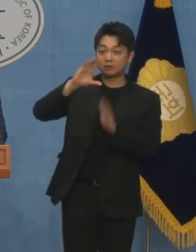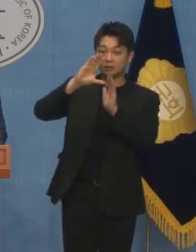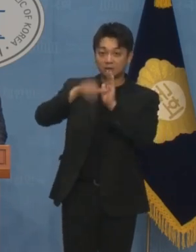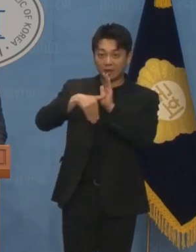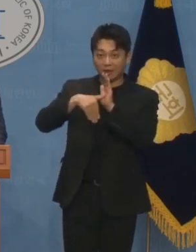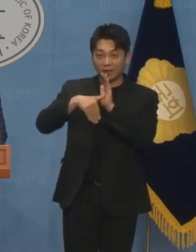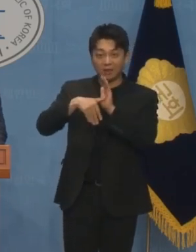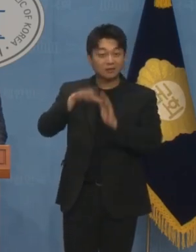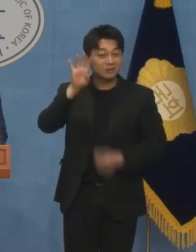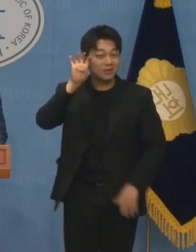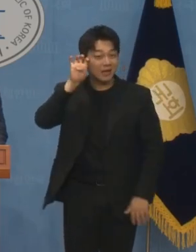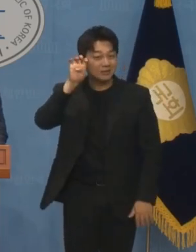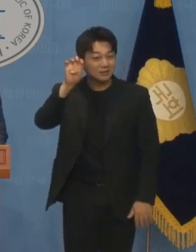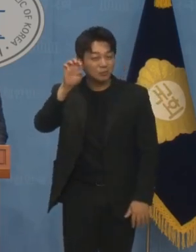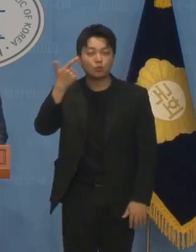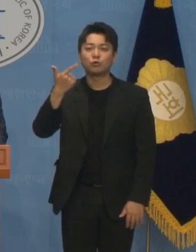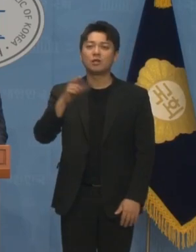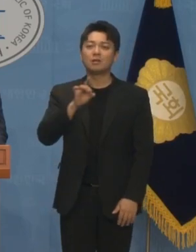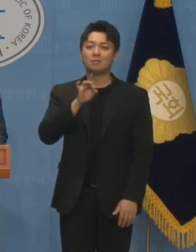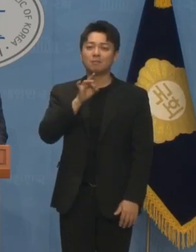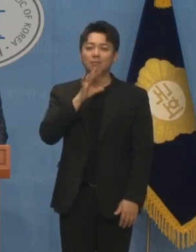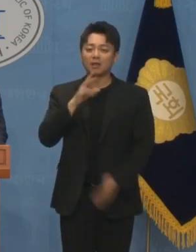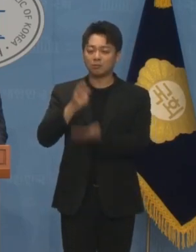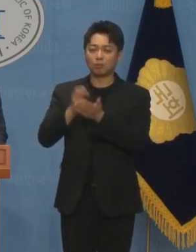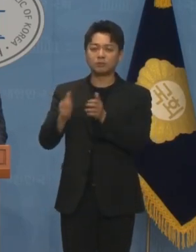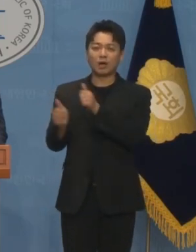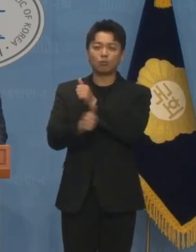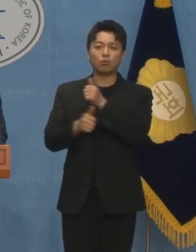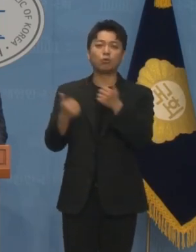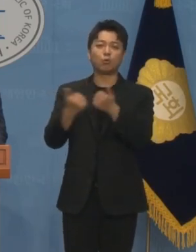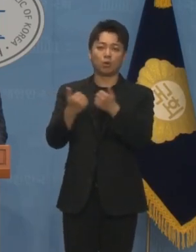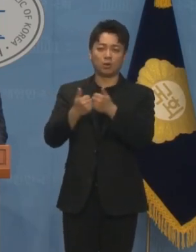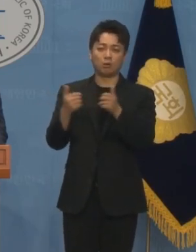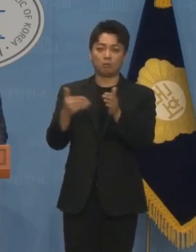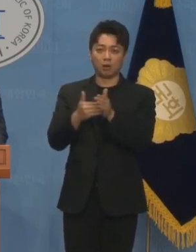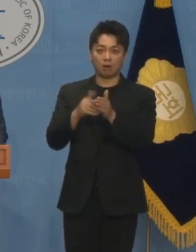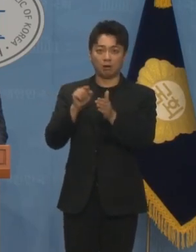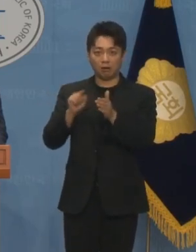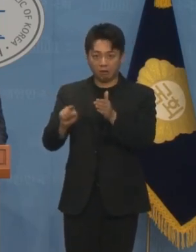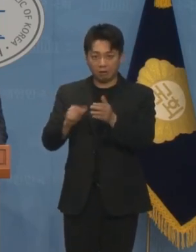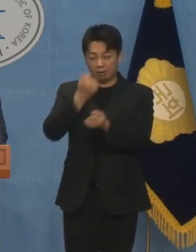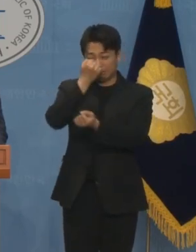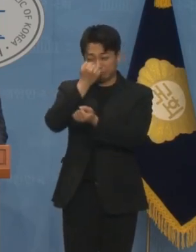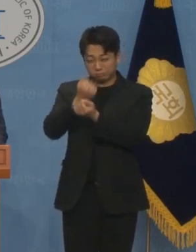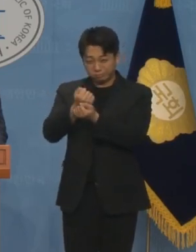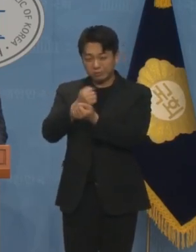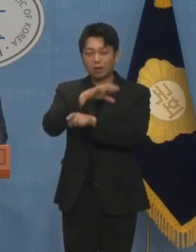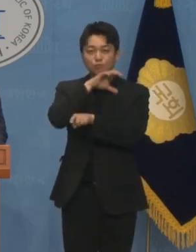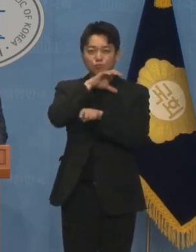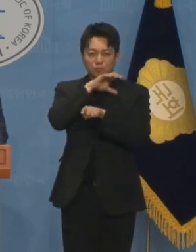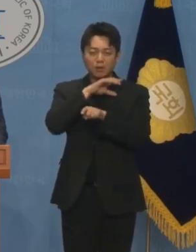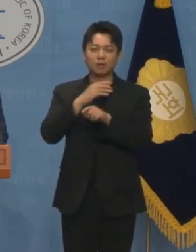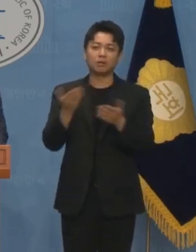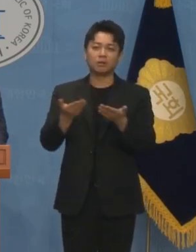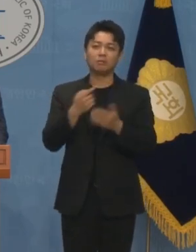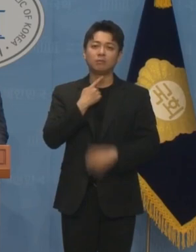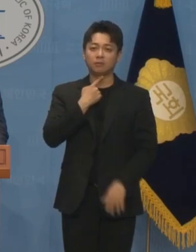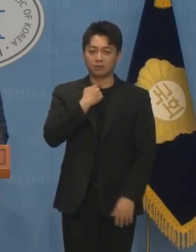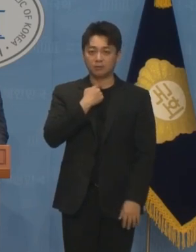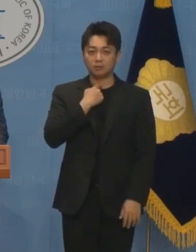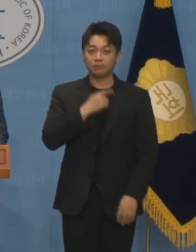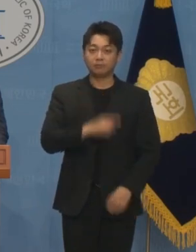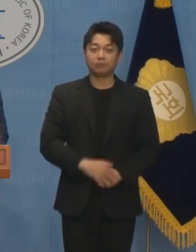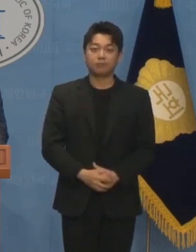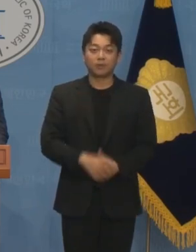단 46일만 법사위를 열며 사실상 보이콧으로 일관했습니다.